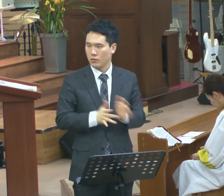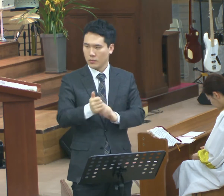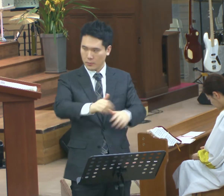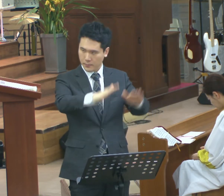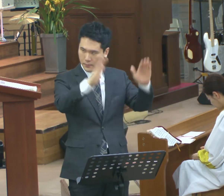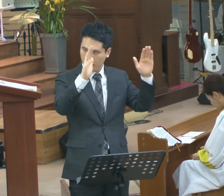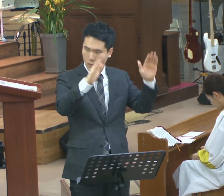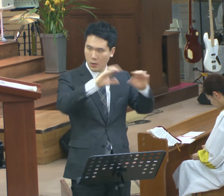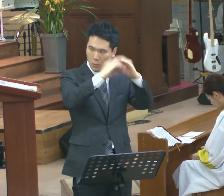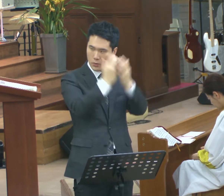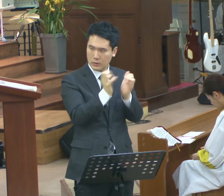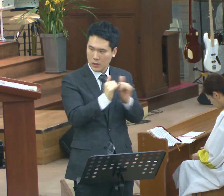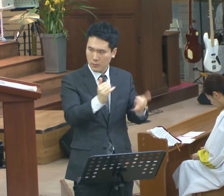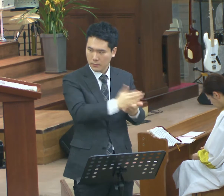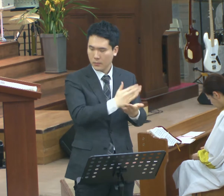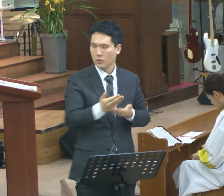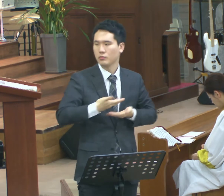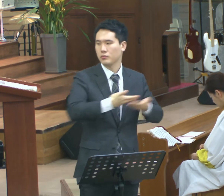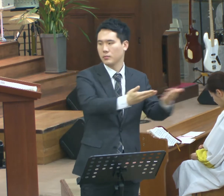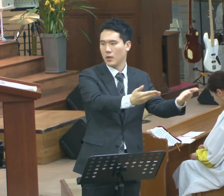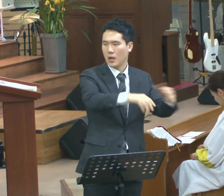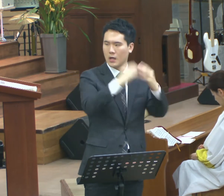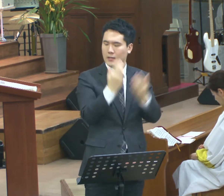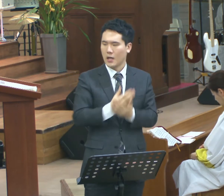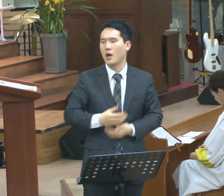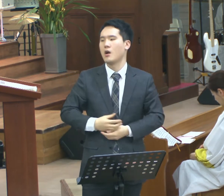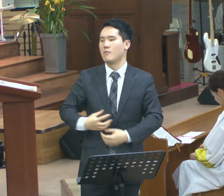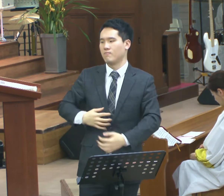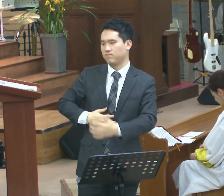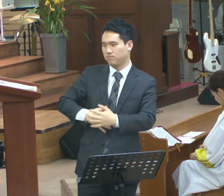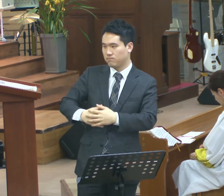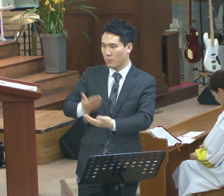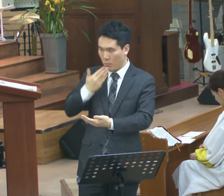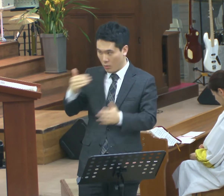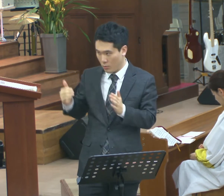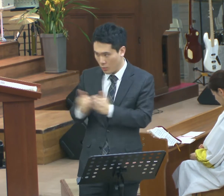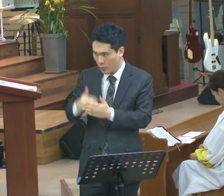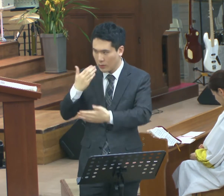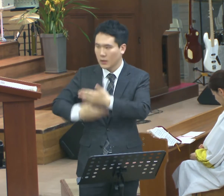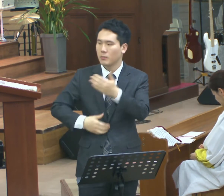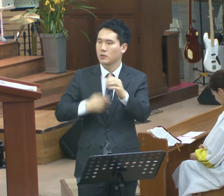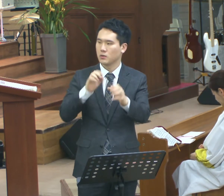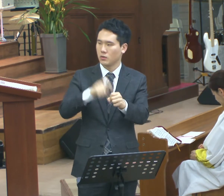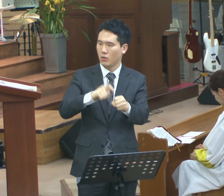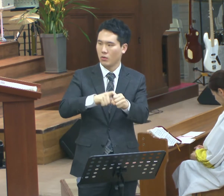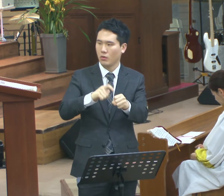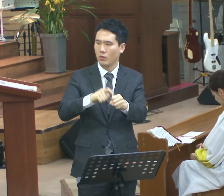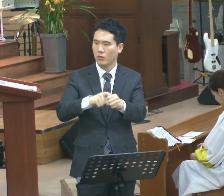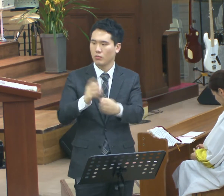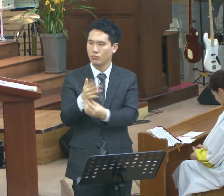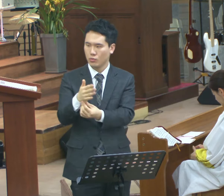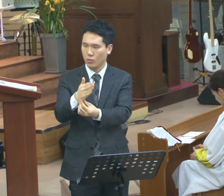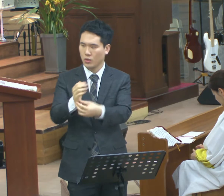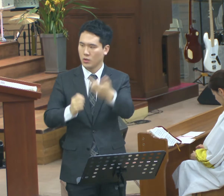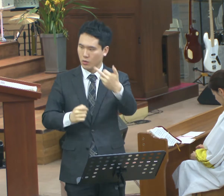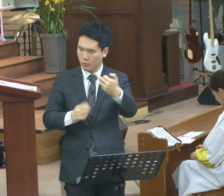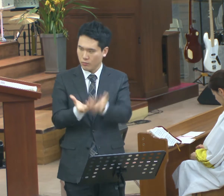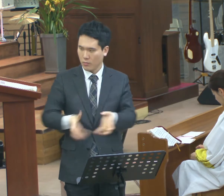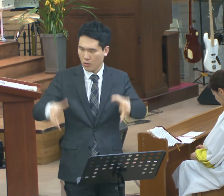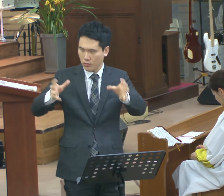사람에게 나누심에 다 배불리 먹고 남은 떡 조각과 또 물고기를 12바구니에 차게 거두었으며 떡 먹은